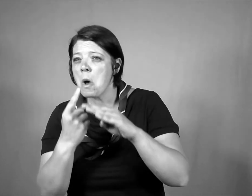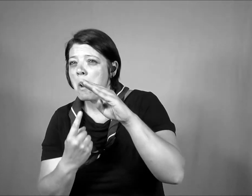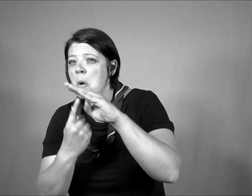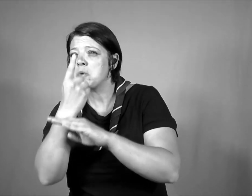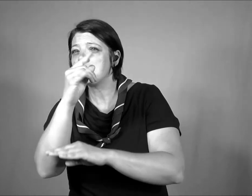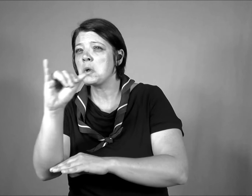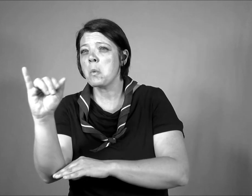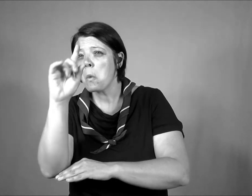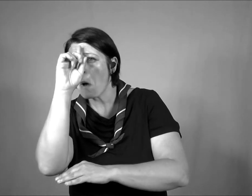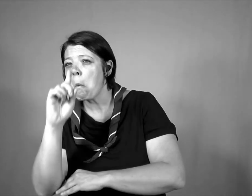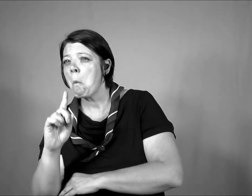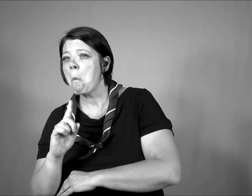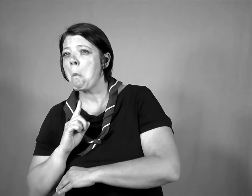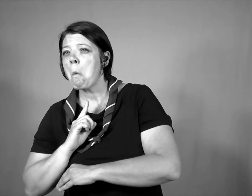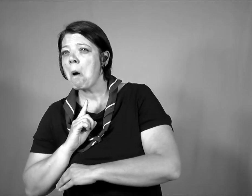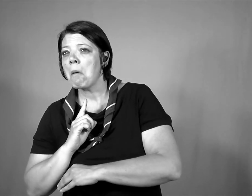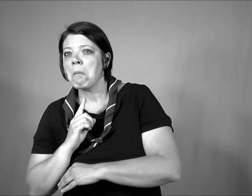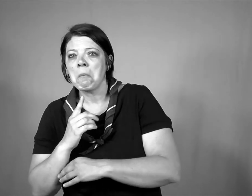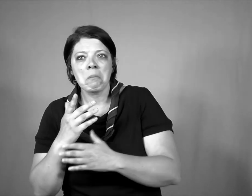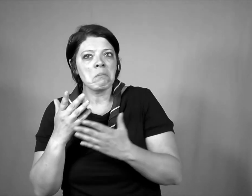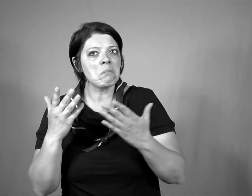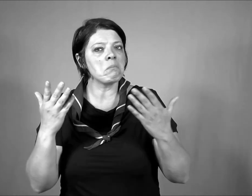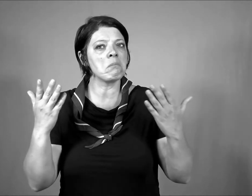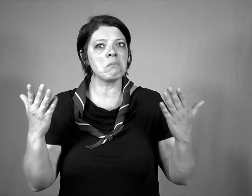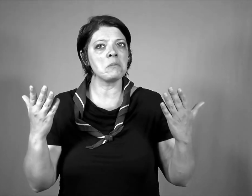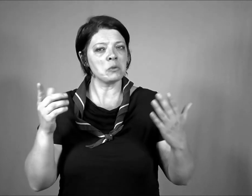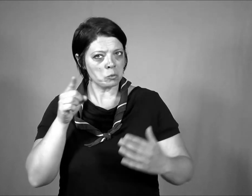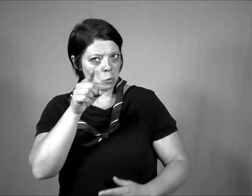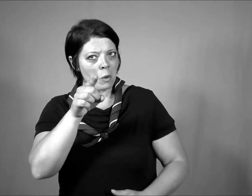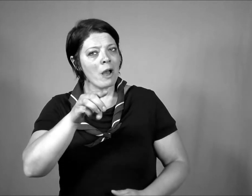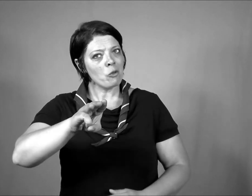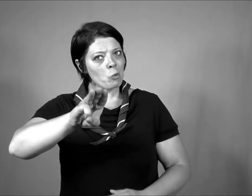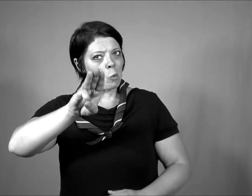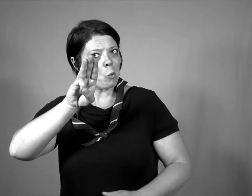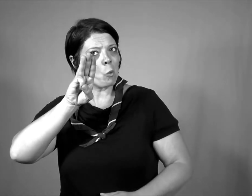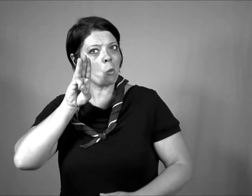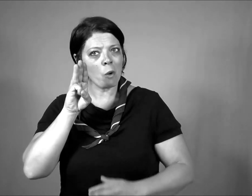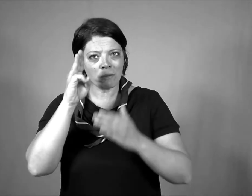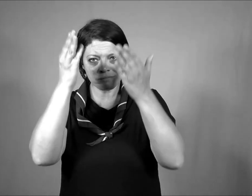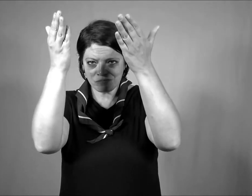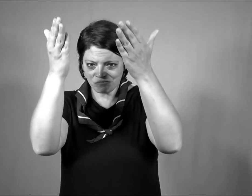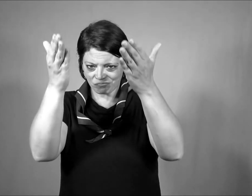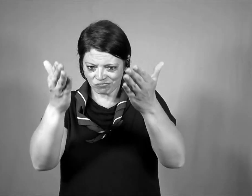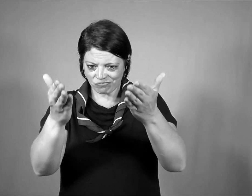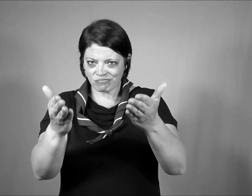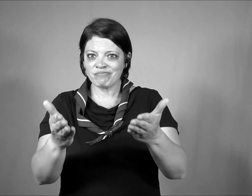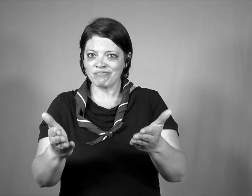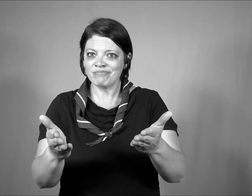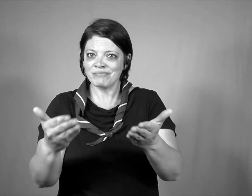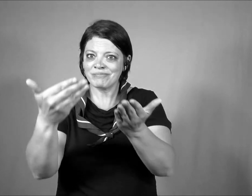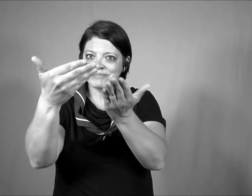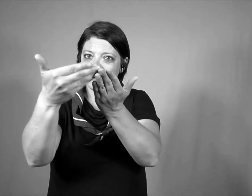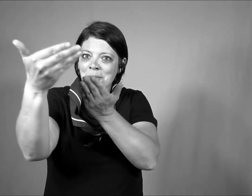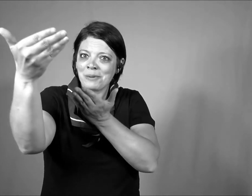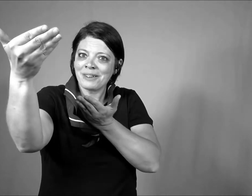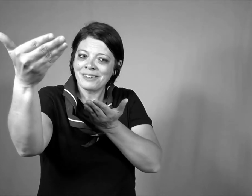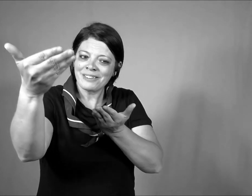ta foi. Au scout, quelle que soit ton allure,